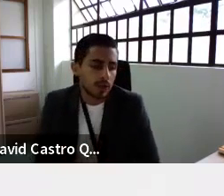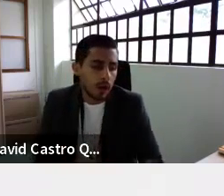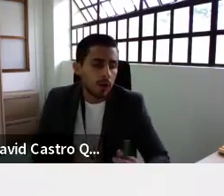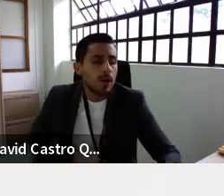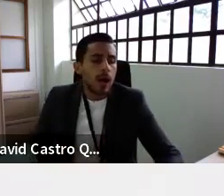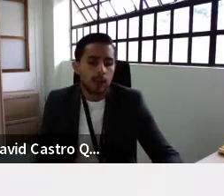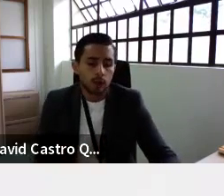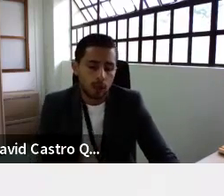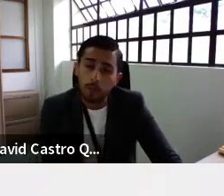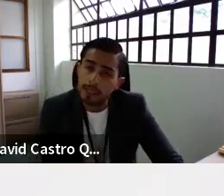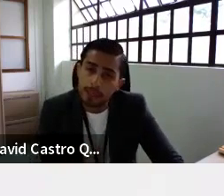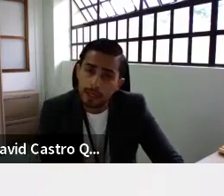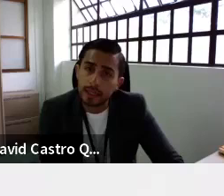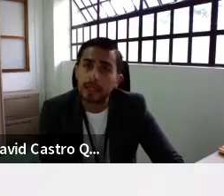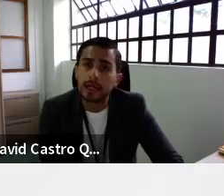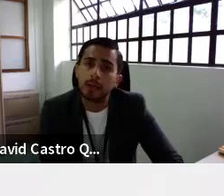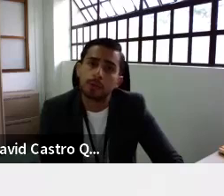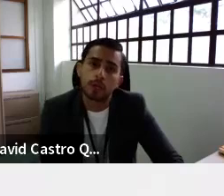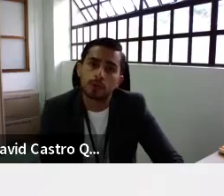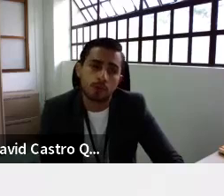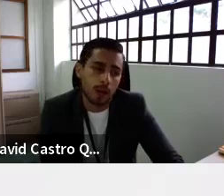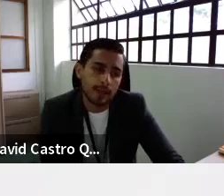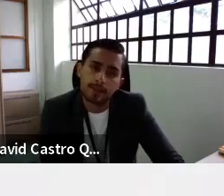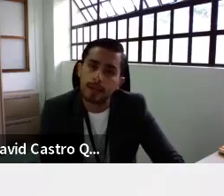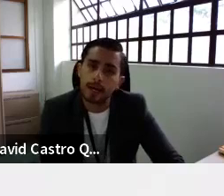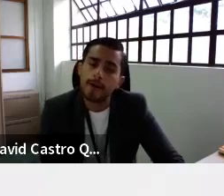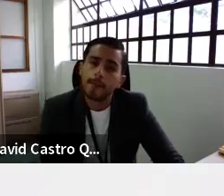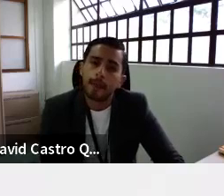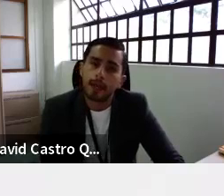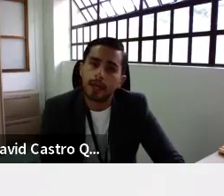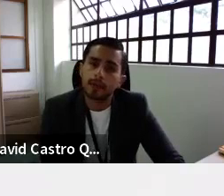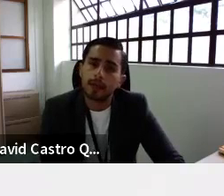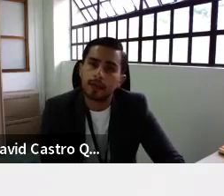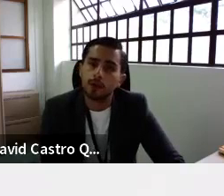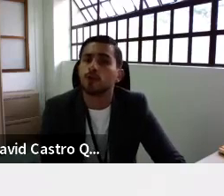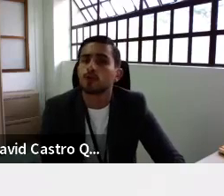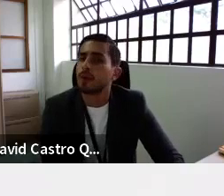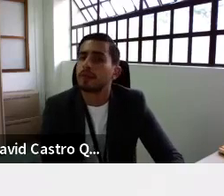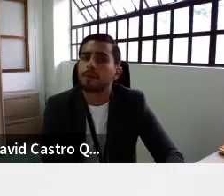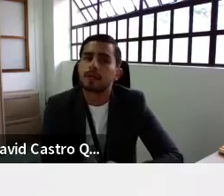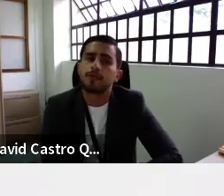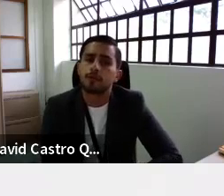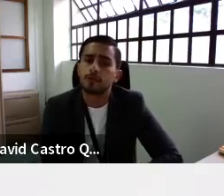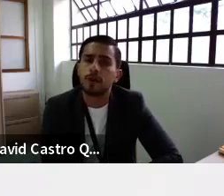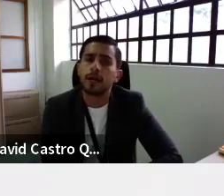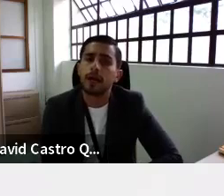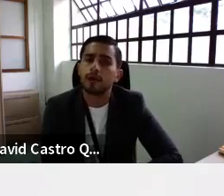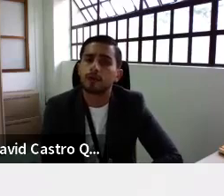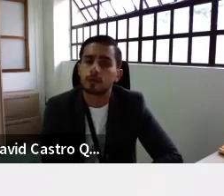llevado al doctorado en medicina clínica a posgrados como la maestría en telesalud no solamente pues a la formación de pregrado y entonces